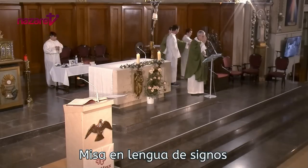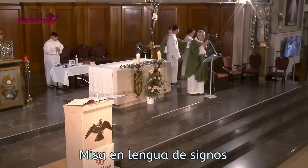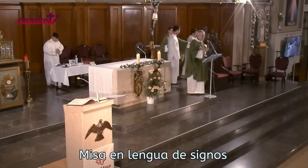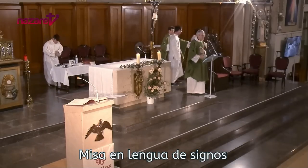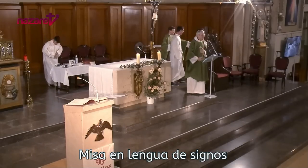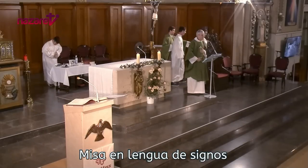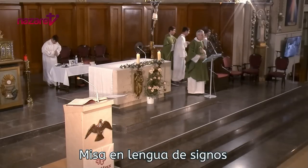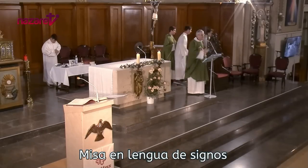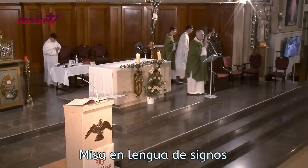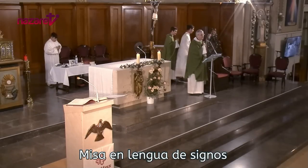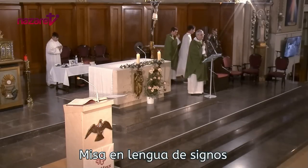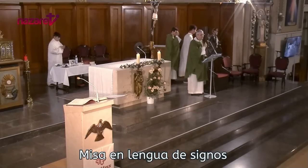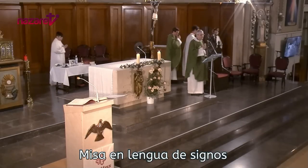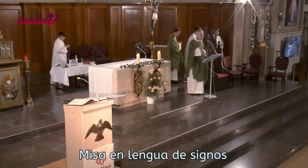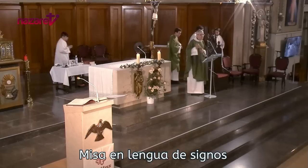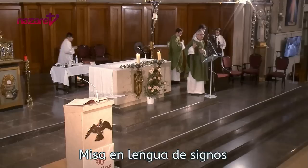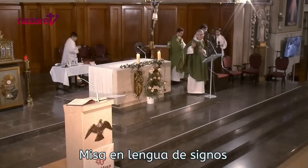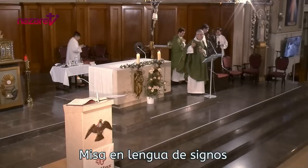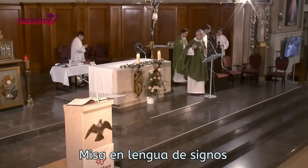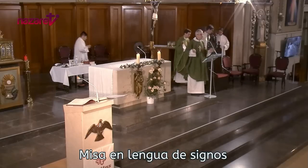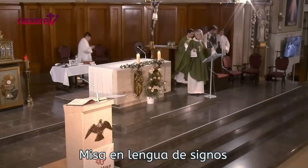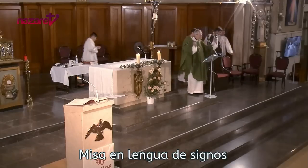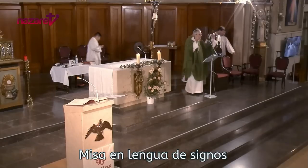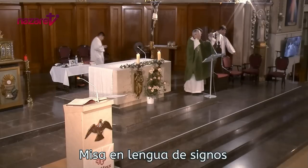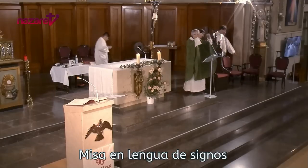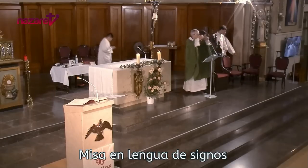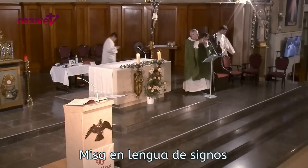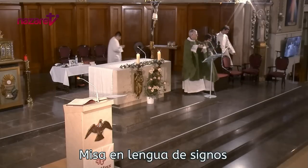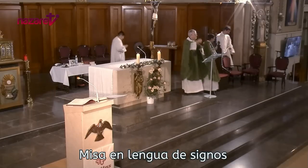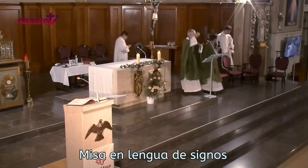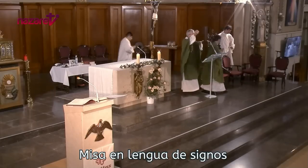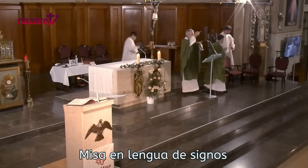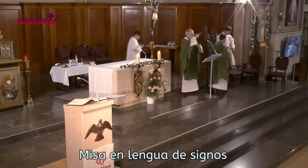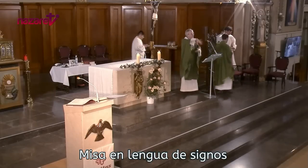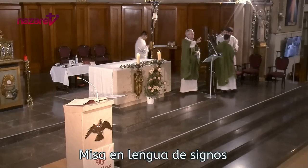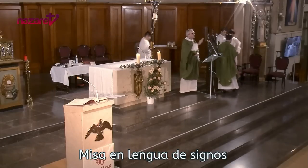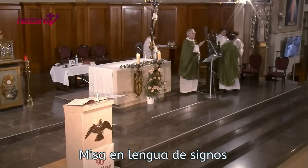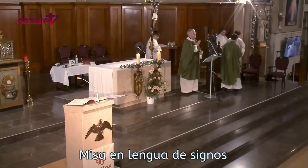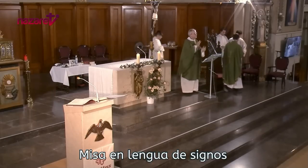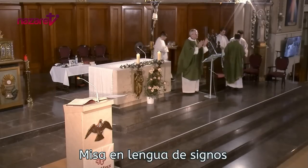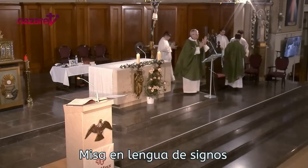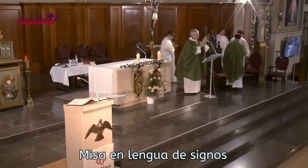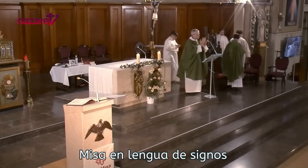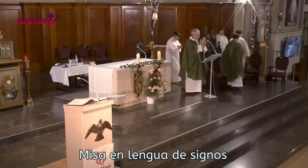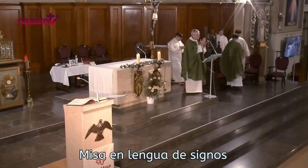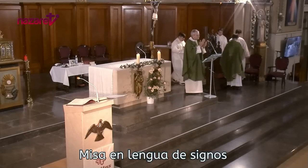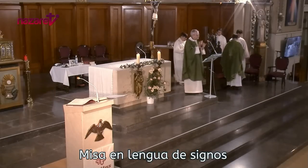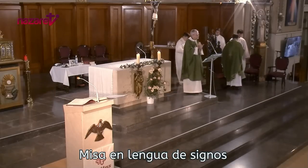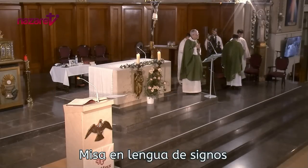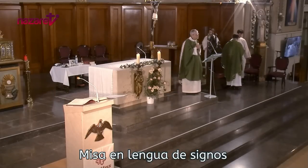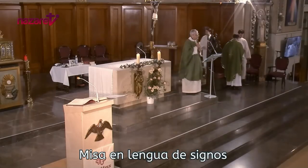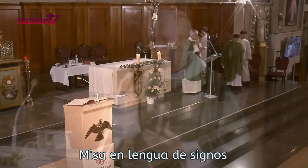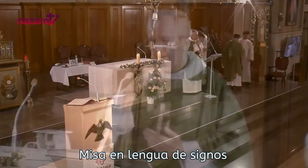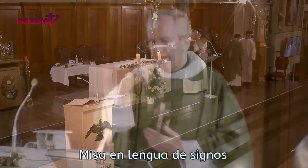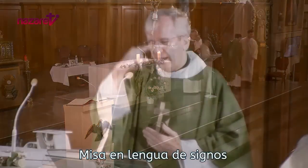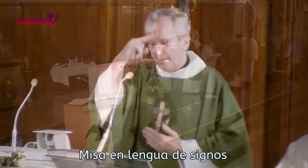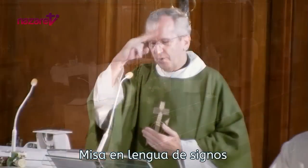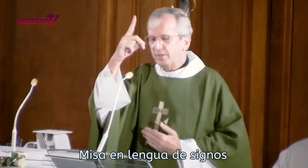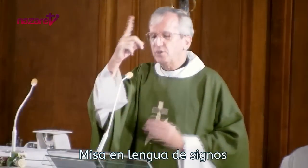nombre del Padre, del Hijo y del Espíritu Santo. Amén. Amén. La gracia de nuestro Señor Jesucristo, el amor de Dios